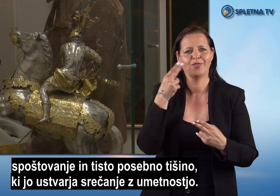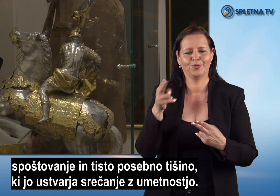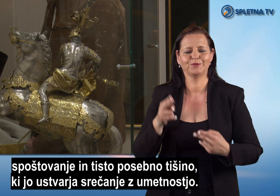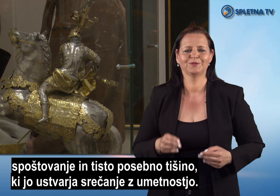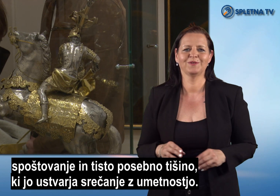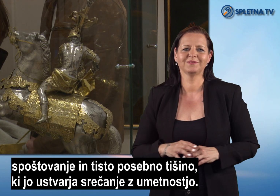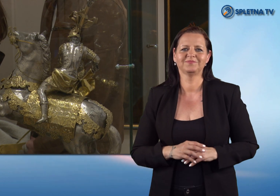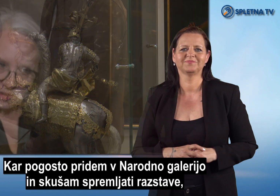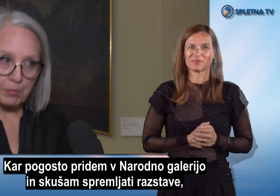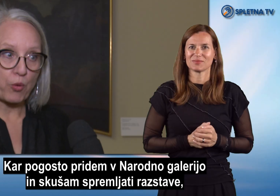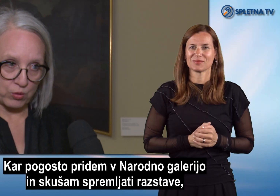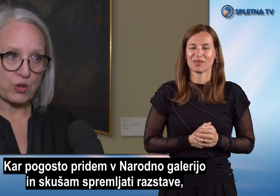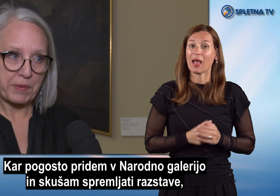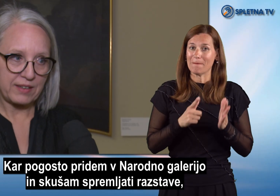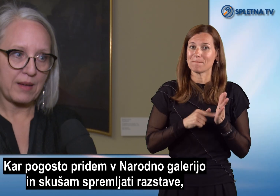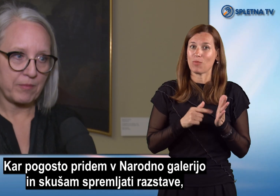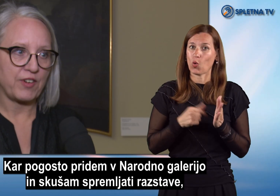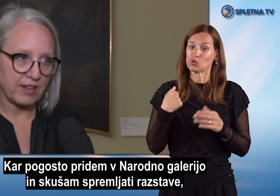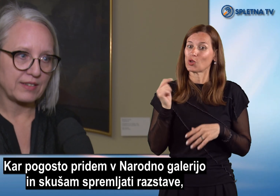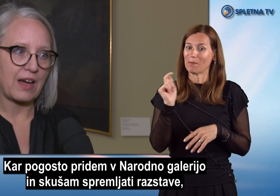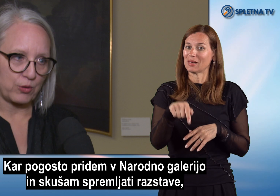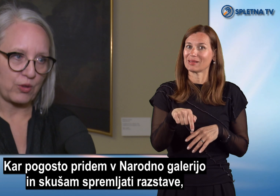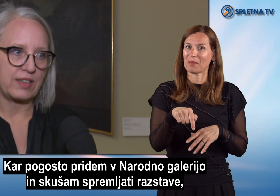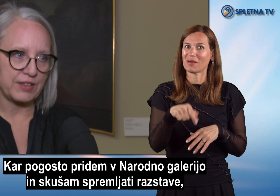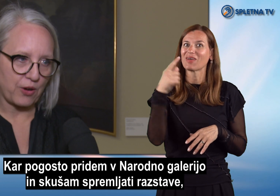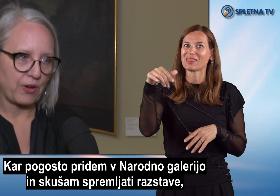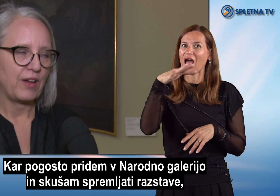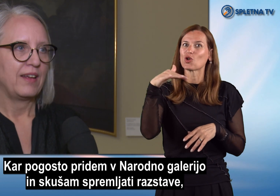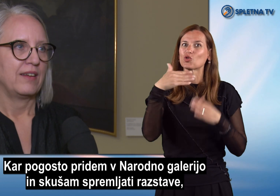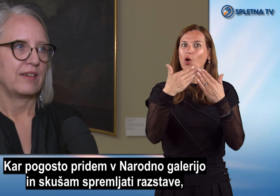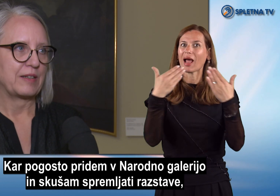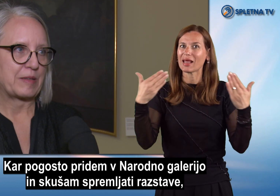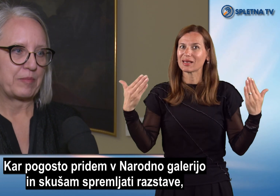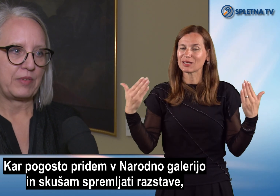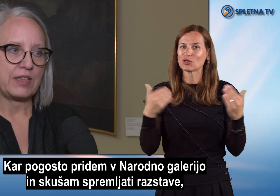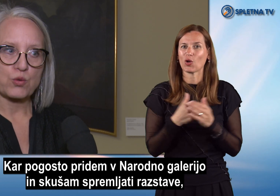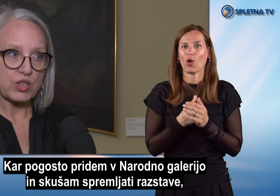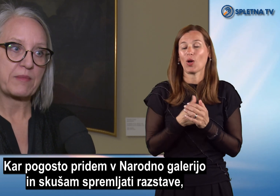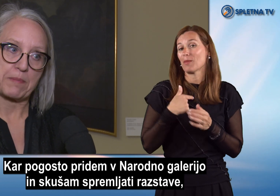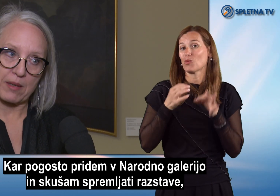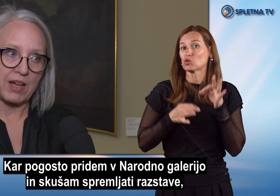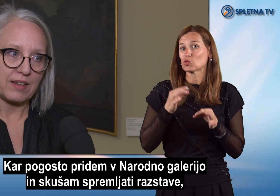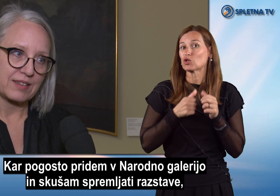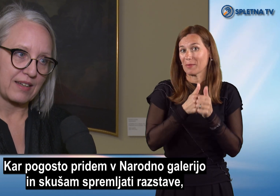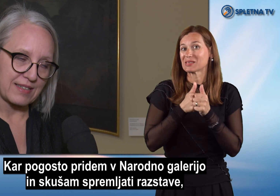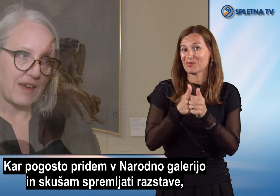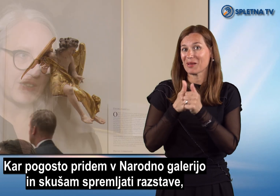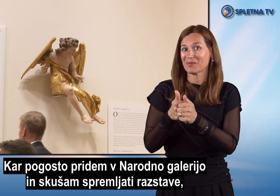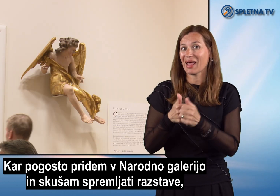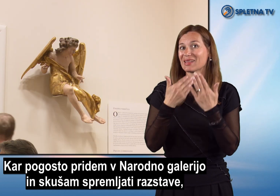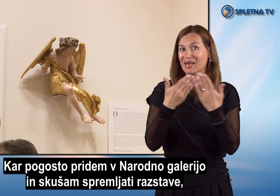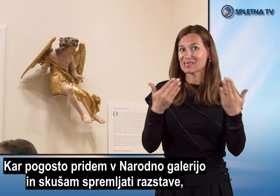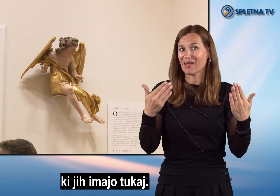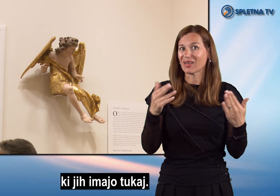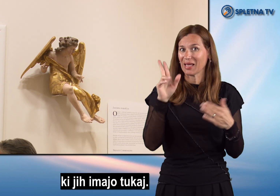umetnostjo. Kar pogosto pridem v Narodno galerijo in skušam spremljati razstave,